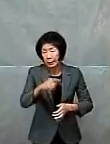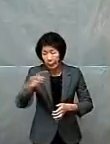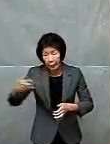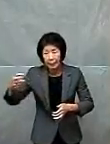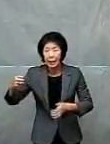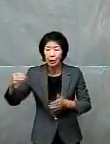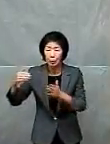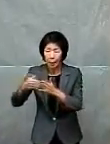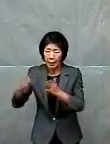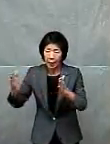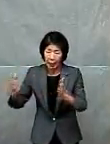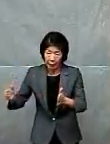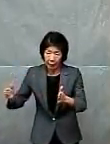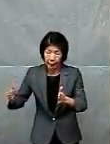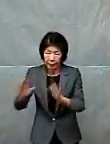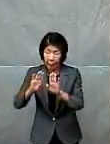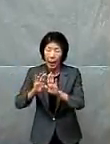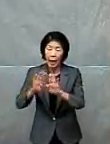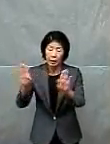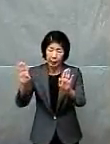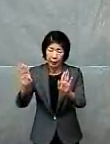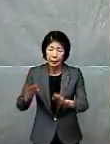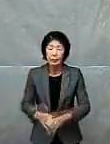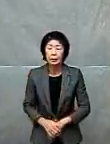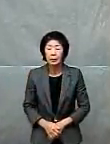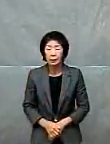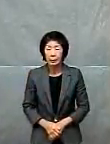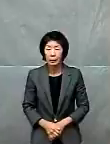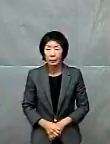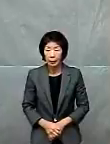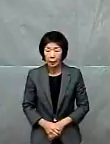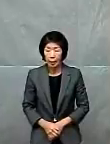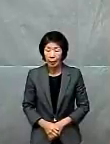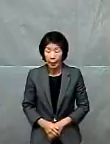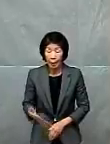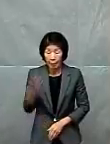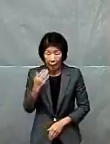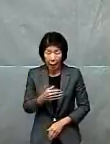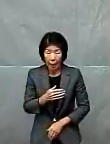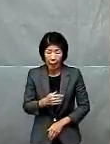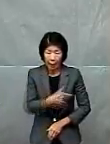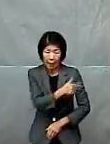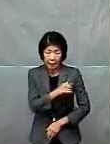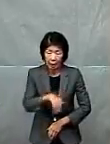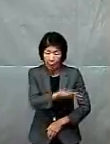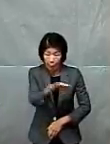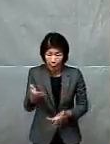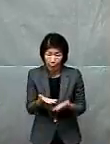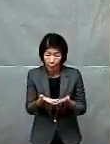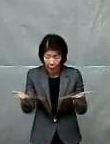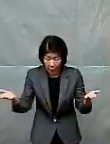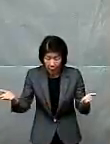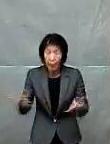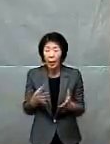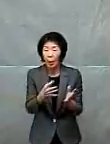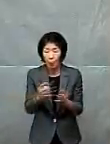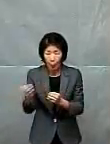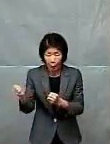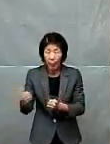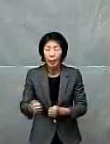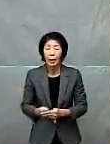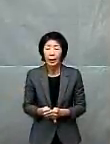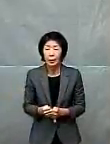までの日程で開催をいたします。すでに報道関係の皆様をはじめ多くの方々